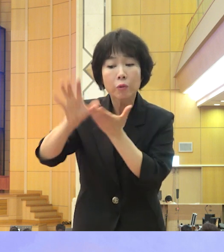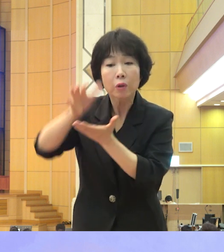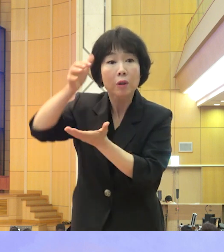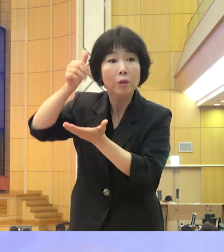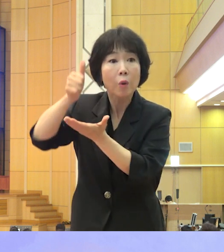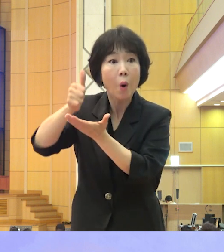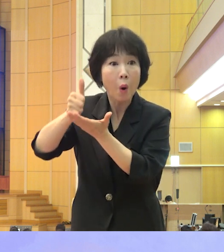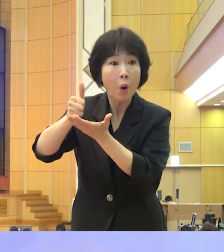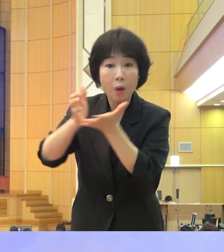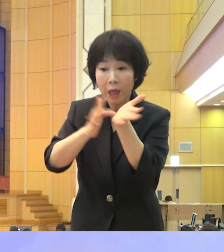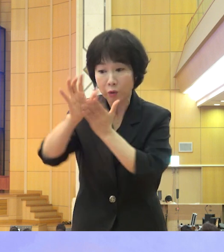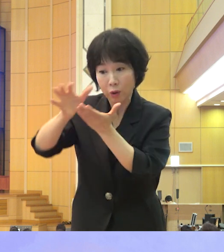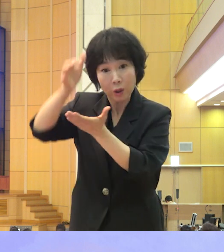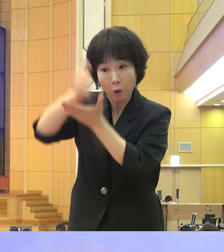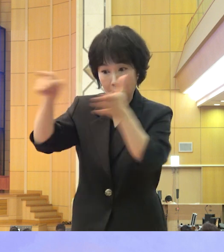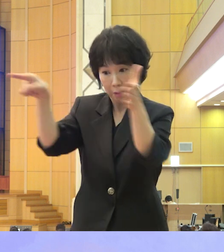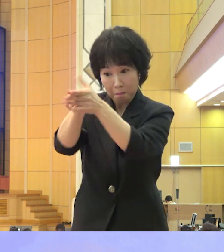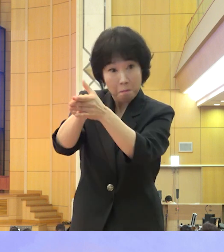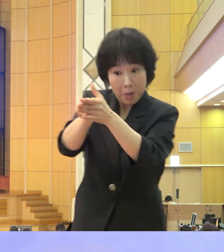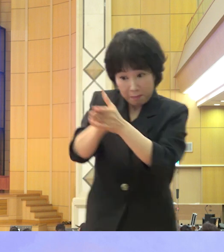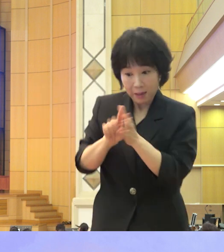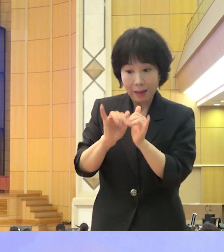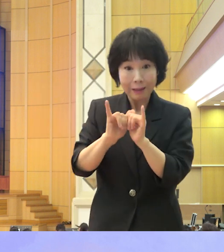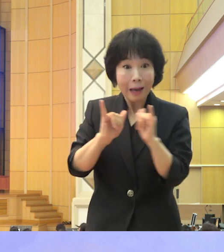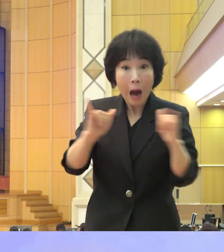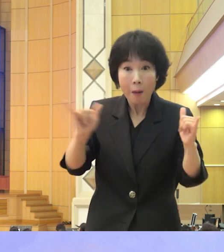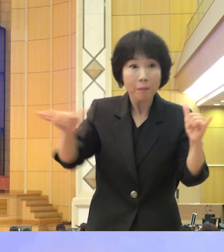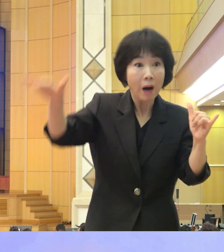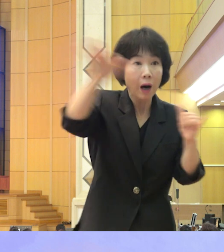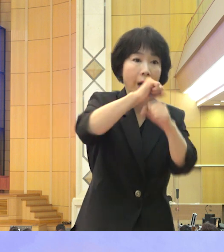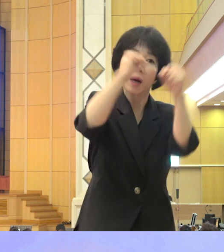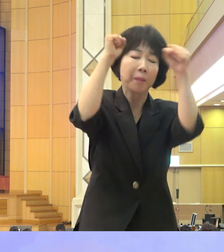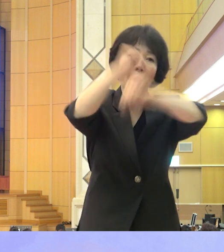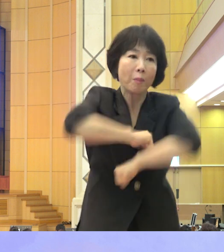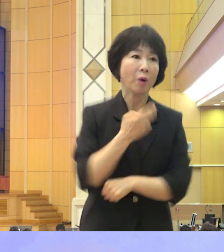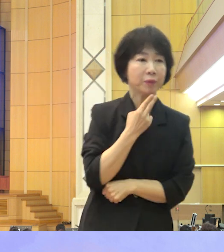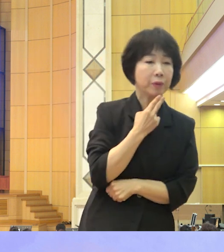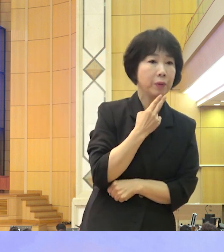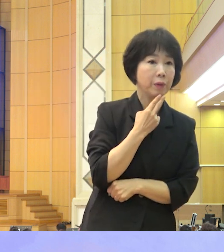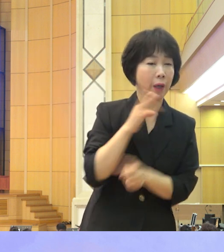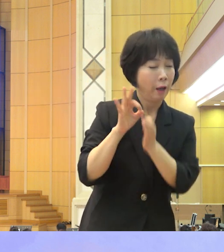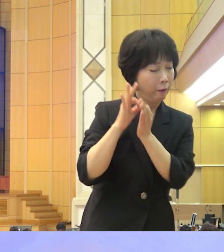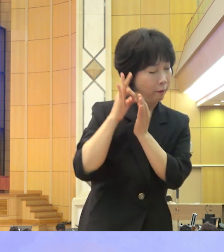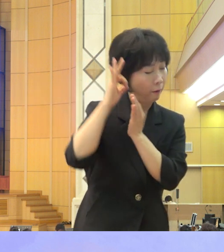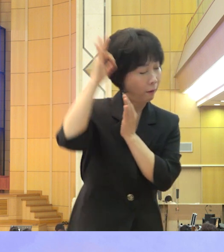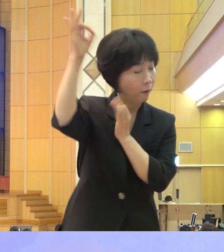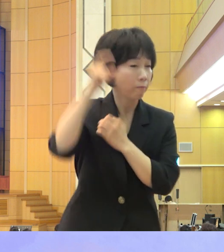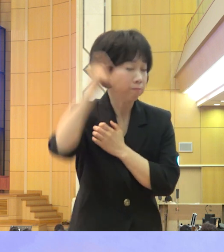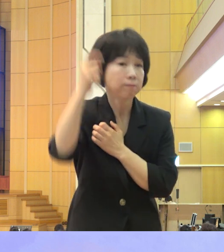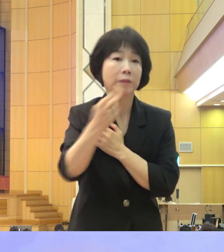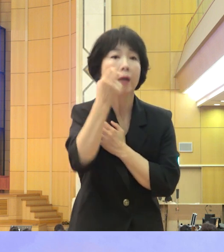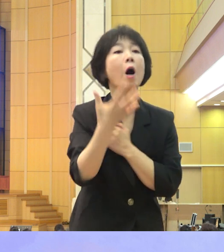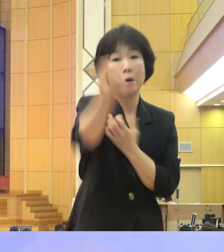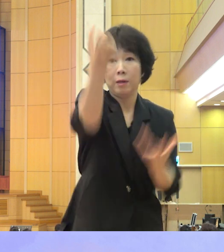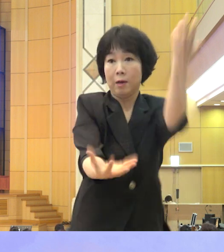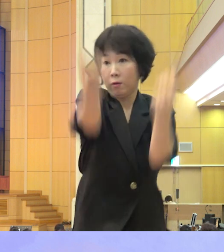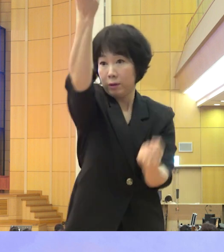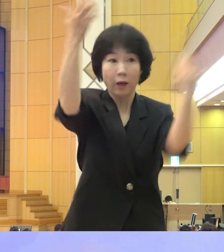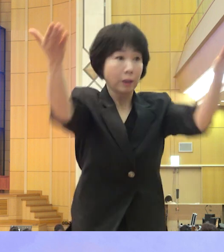하나님의 아들 예수 그리스도를 믿는 자는 멸망하지 않고 영생을 얻는다고